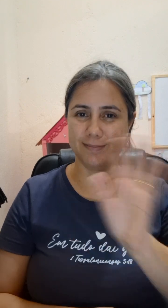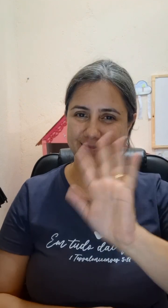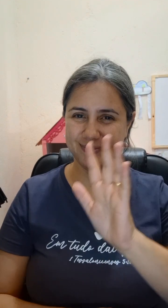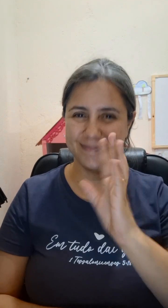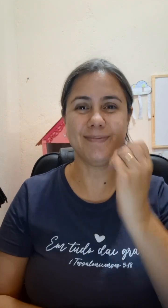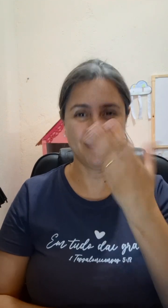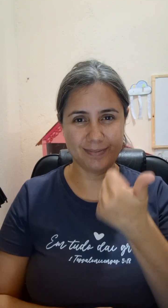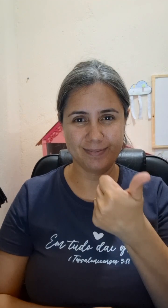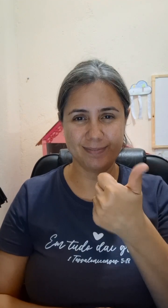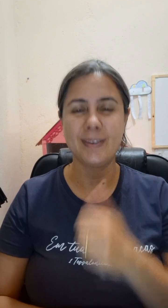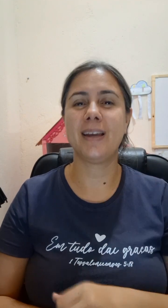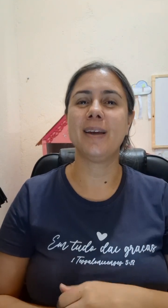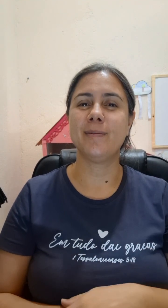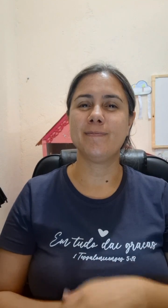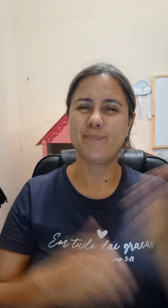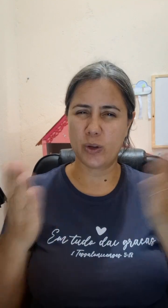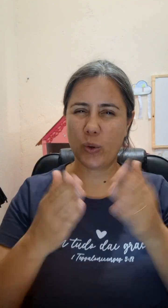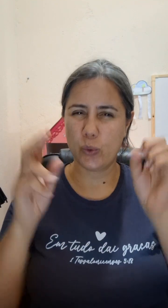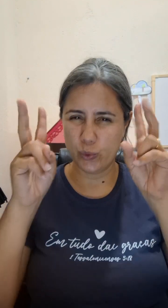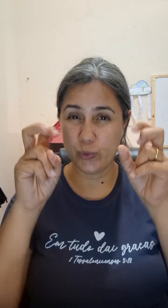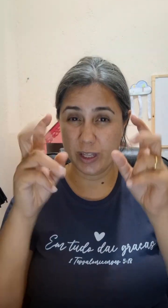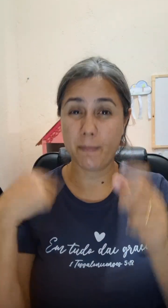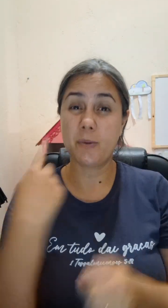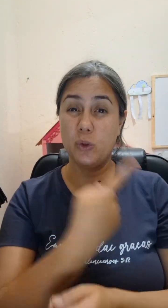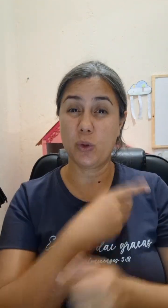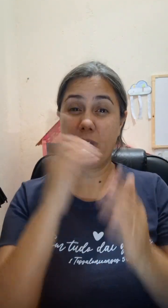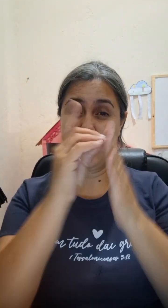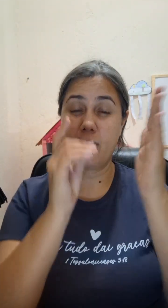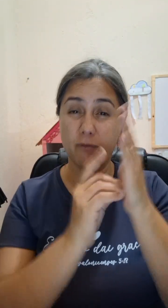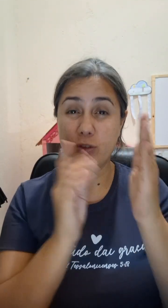Oi, tudo bem? Hoje o tema do nosso devocional